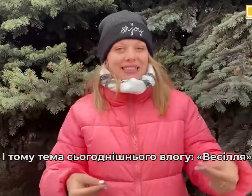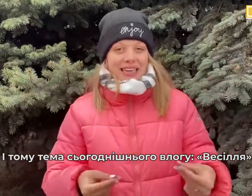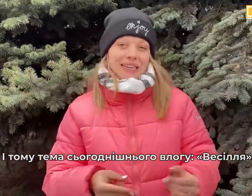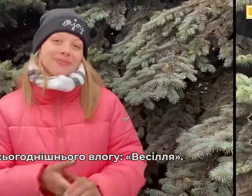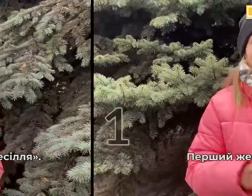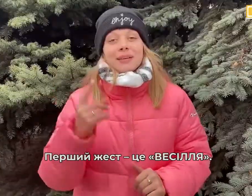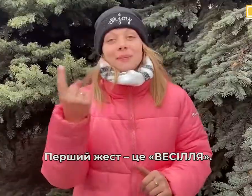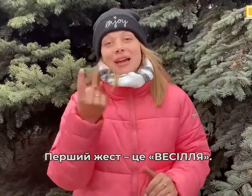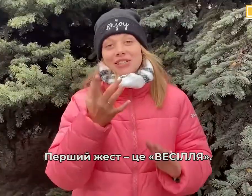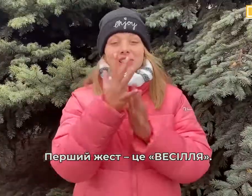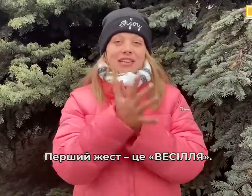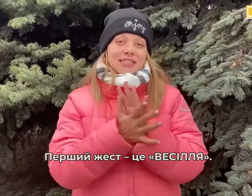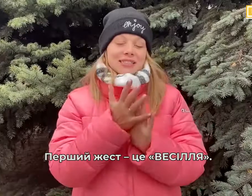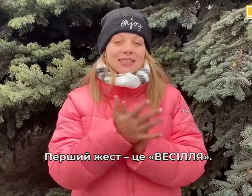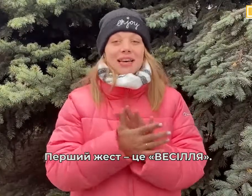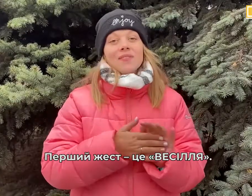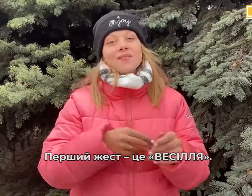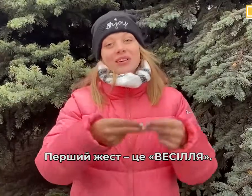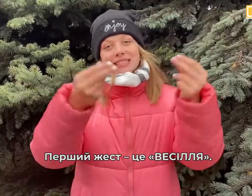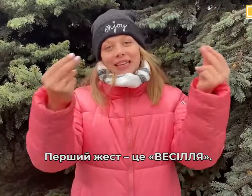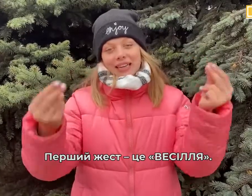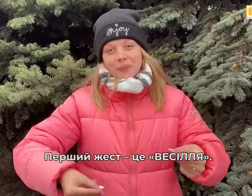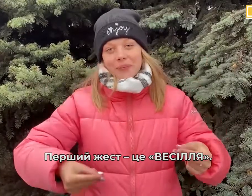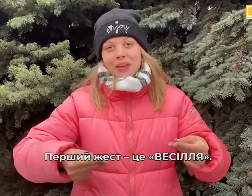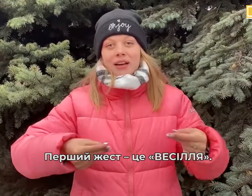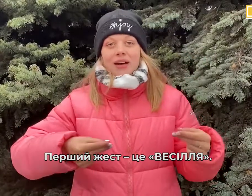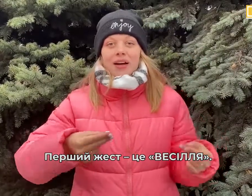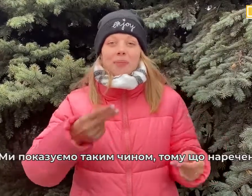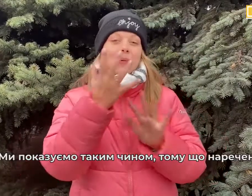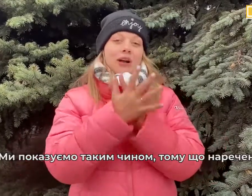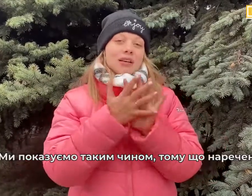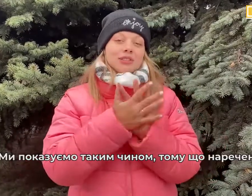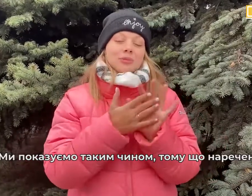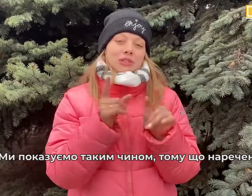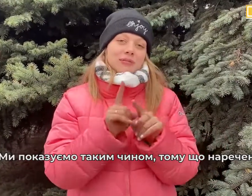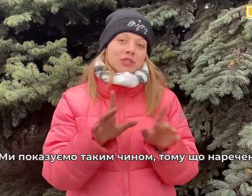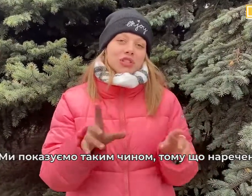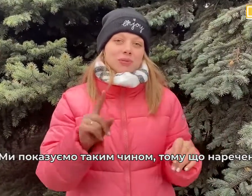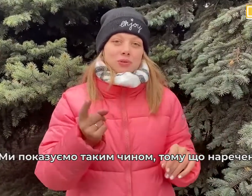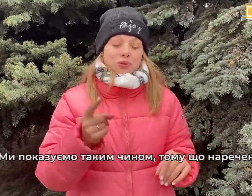весілля. Перший жест – це весілля. А ми показуємо таким чином, тому що